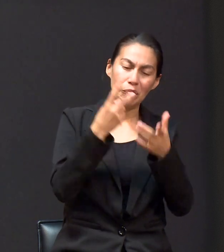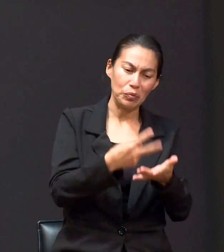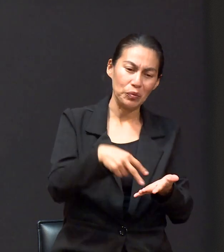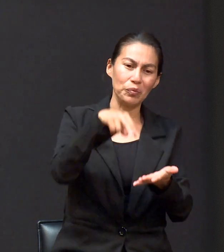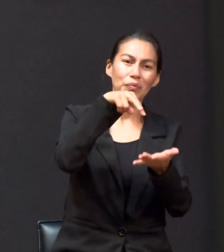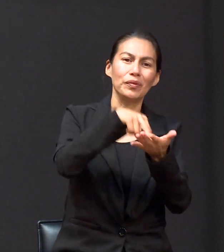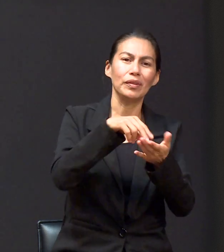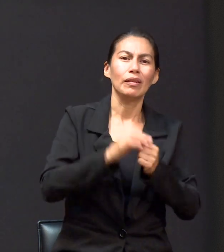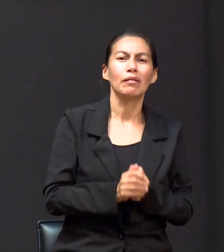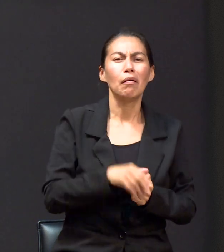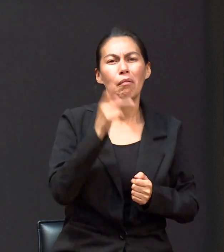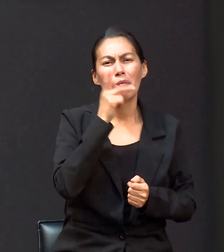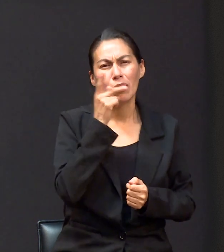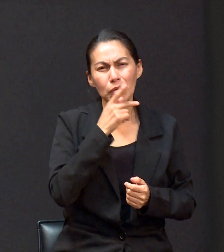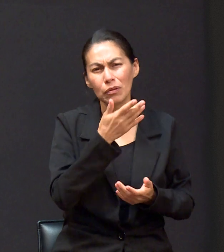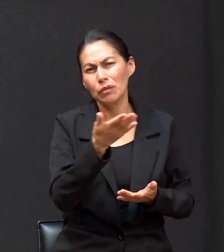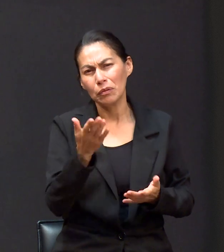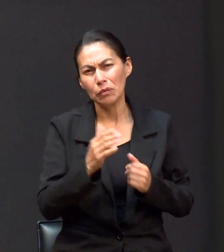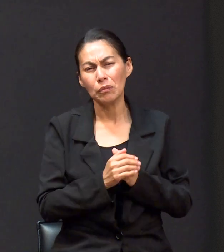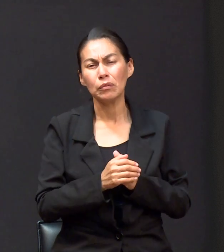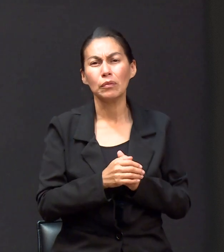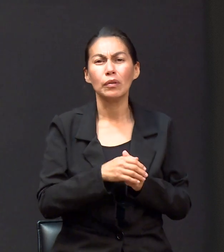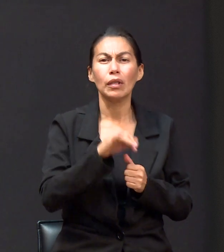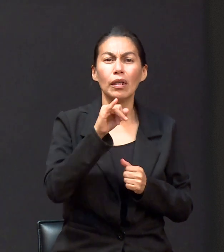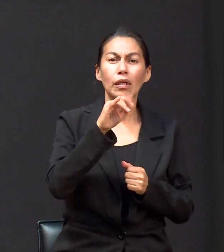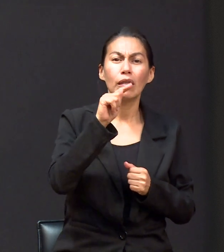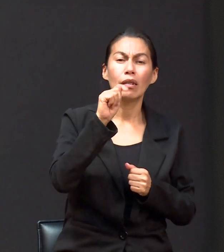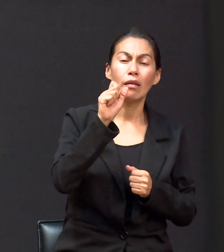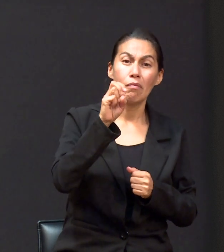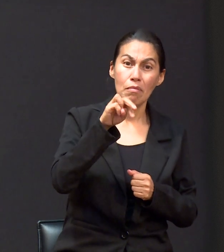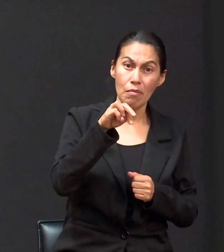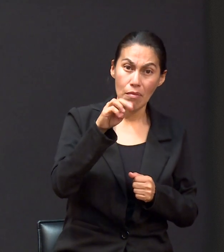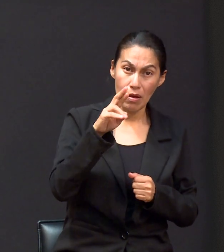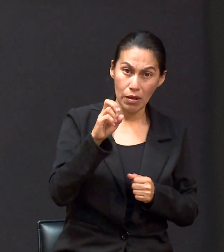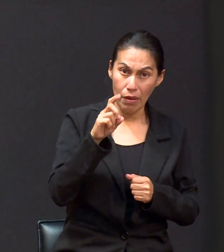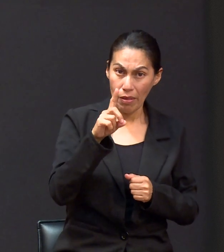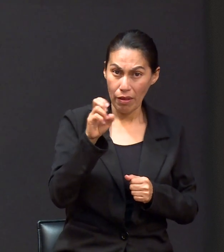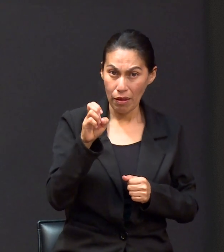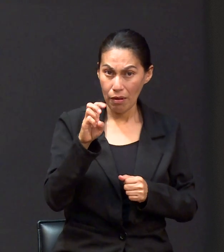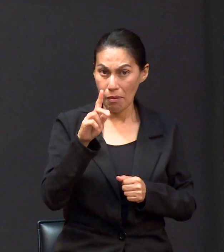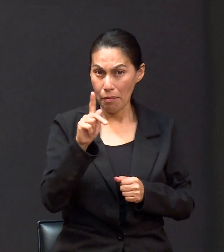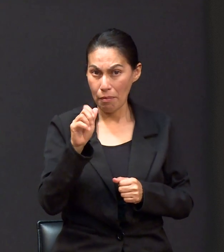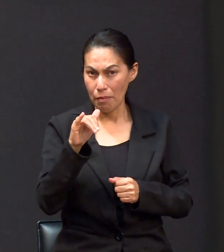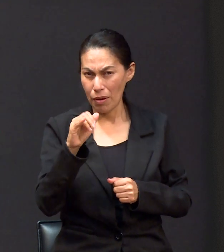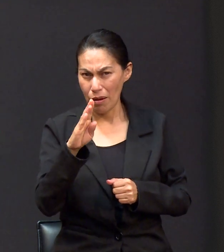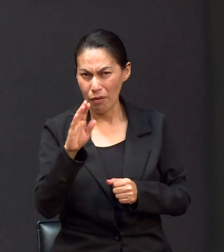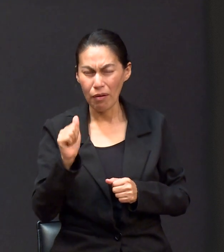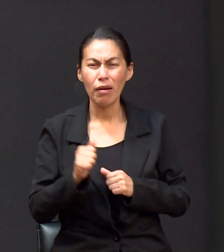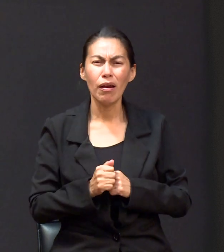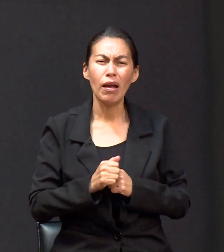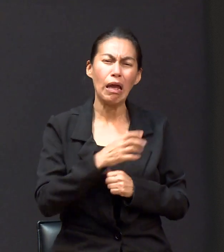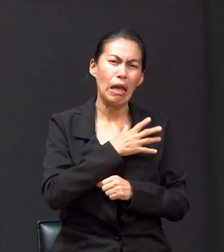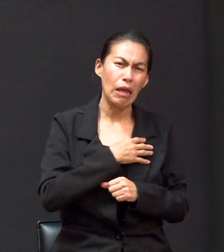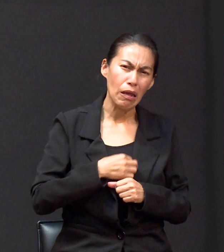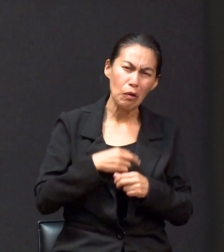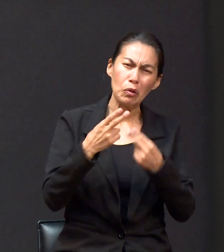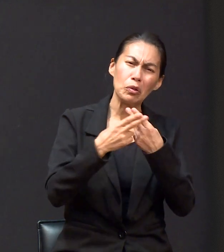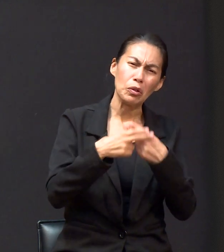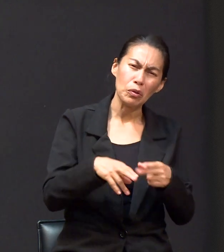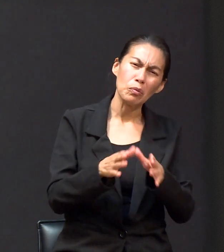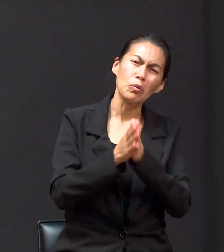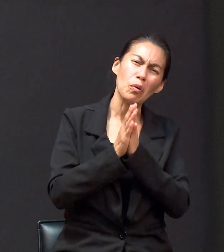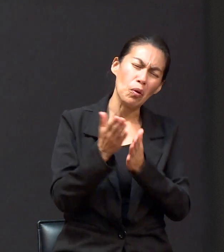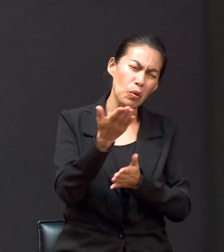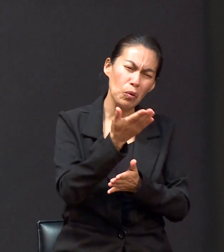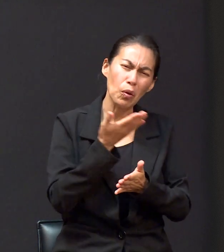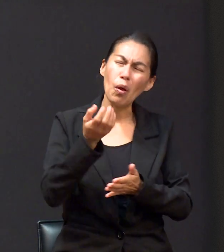que oremos por la familia de Paiva, por el pastor Itamar de Paiva, sus hijos, sus nietos.